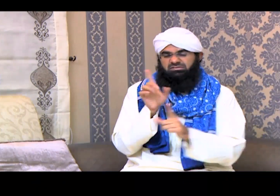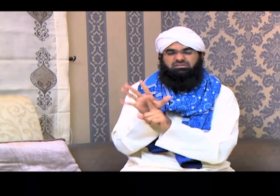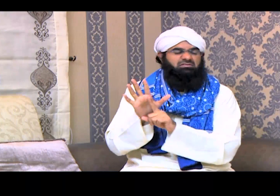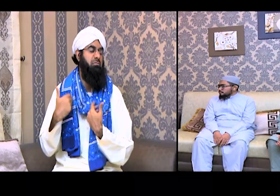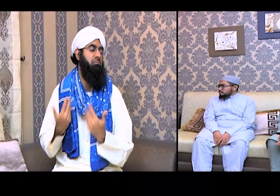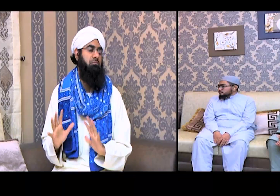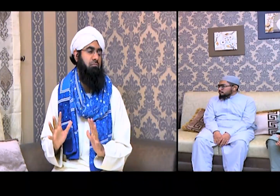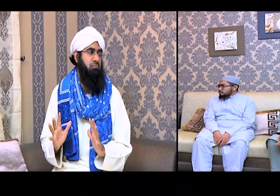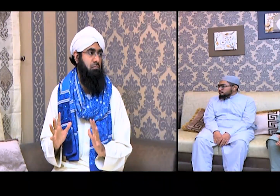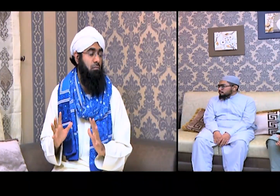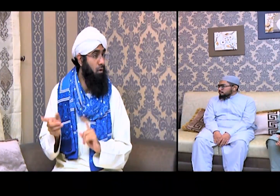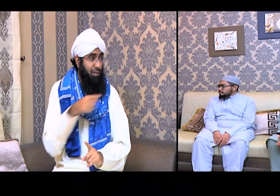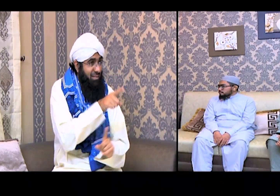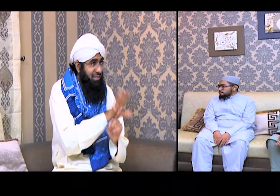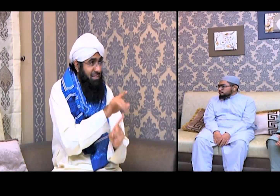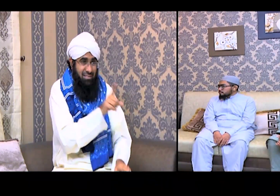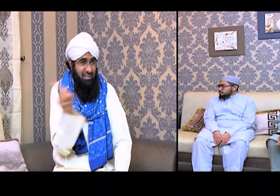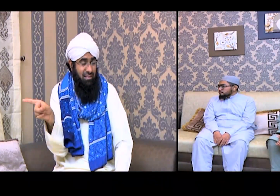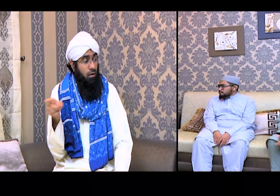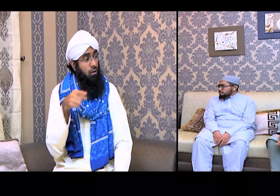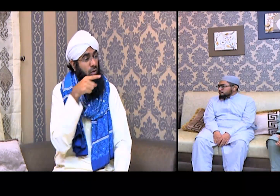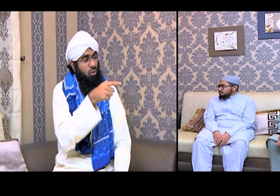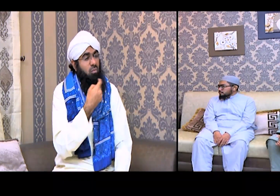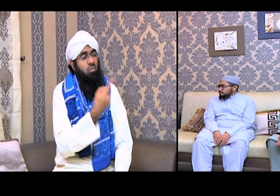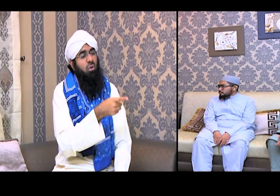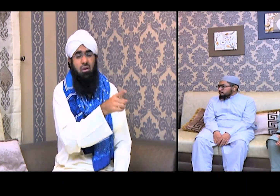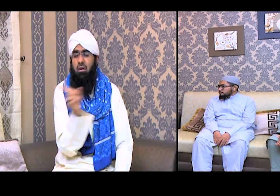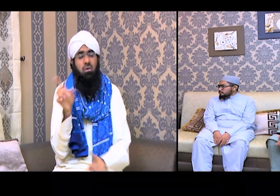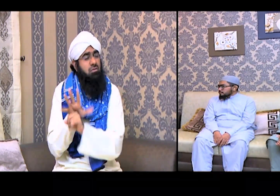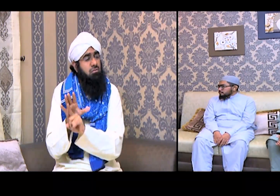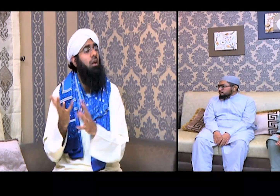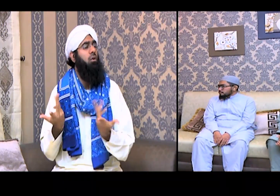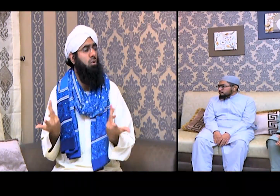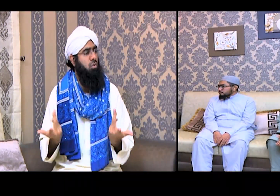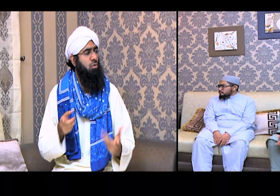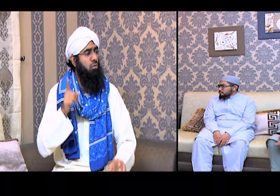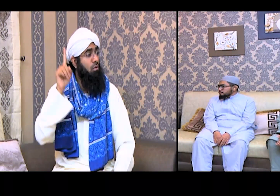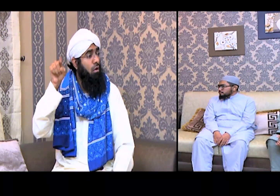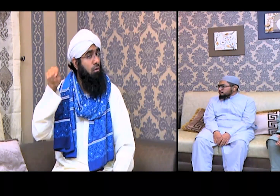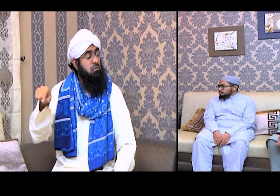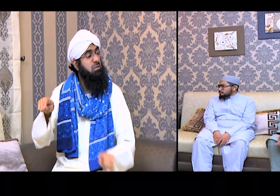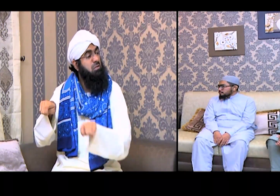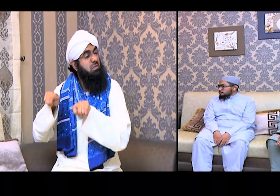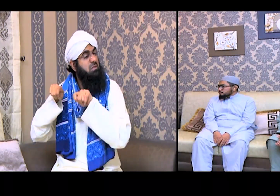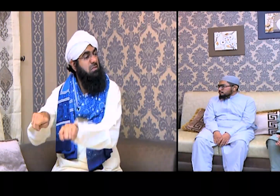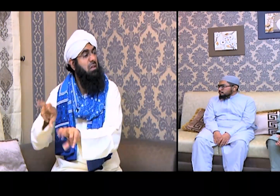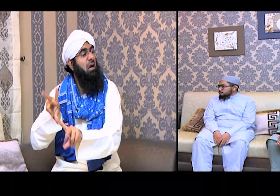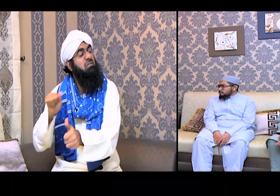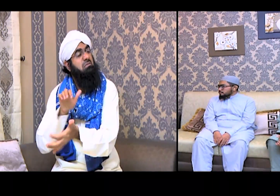تھے، جبکہ منع کرنے والوں سے کہتے تھے کہ ایسی قوم کو کیوں نصیحت کرتے ہو جنہیں اللہ عز و جل ہلاک کرنے والا یا